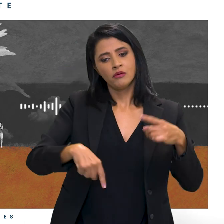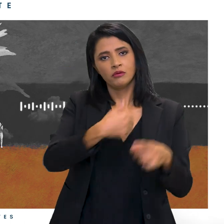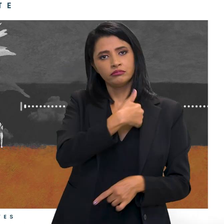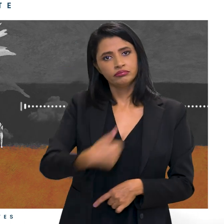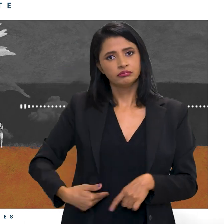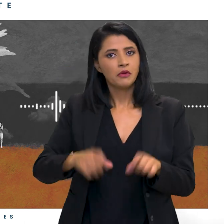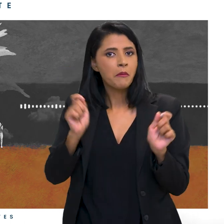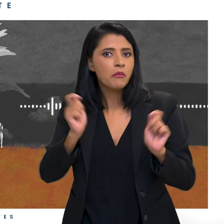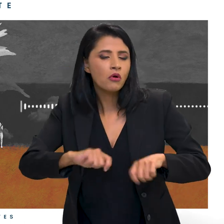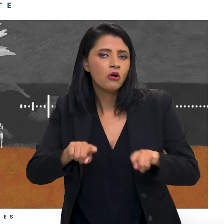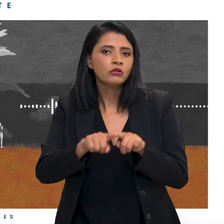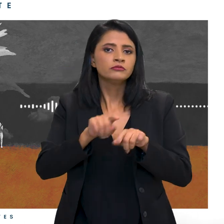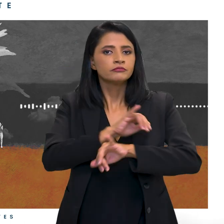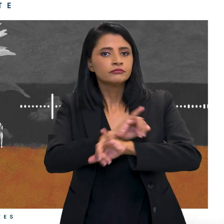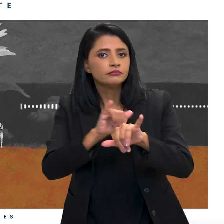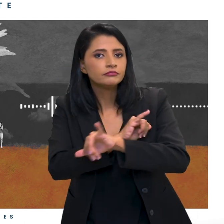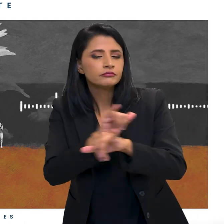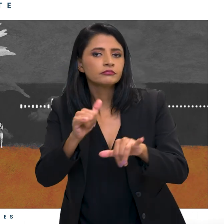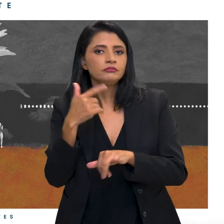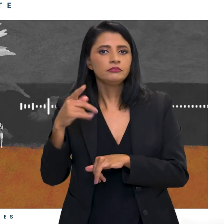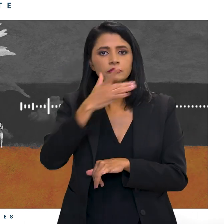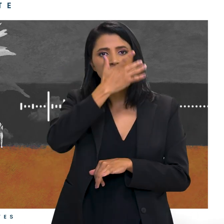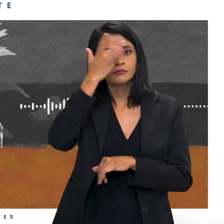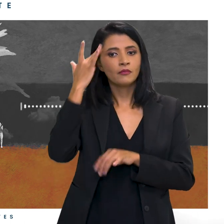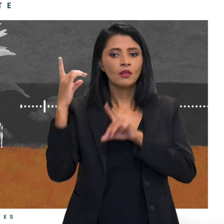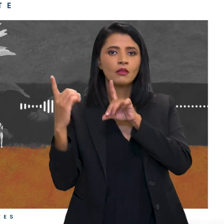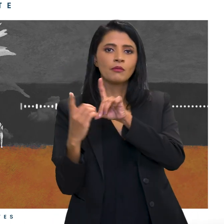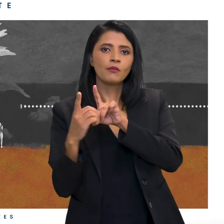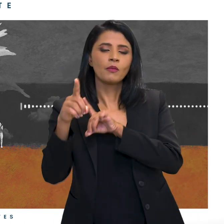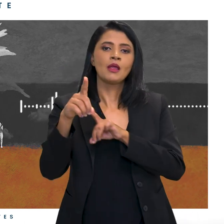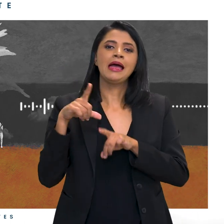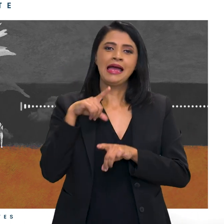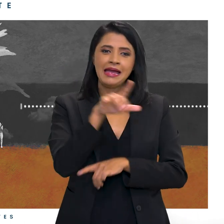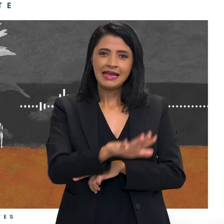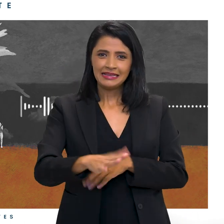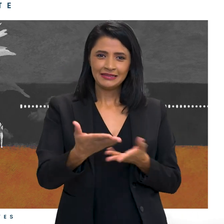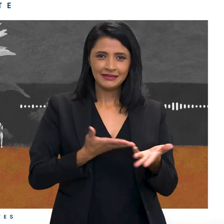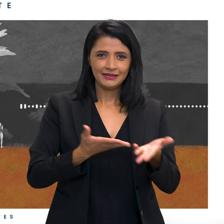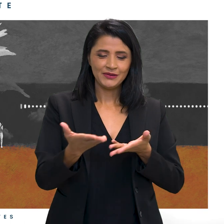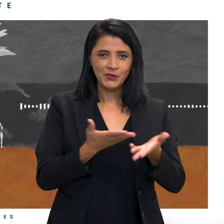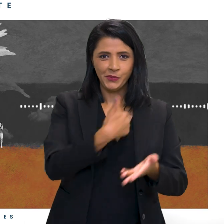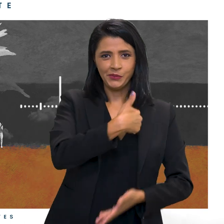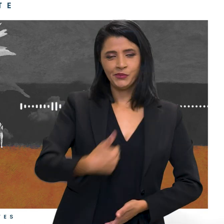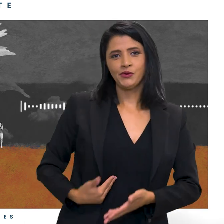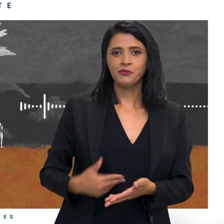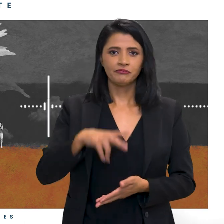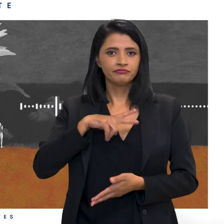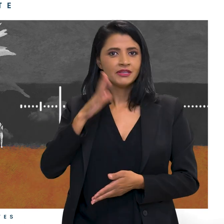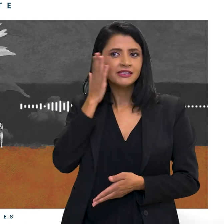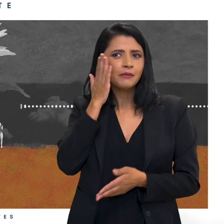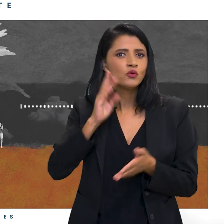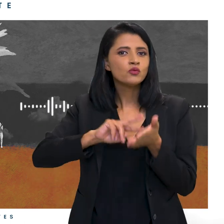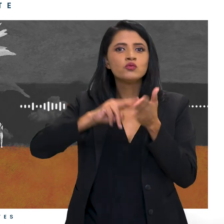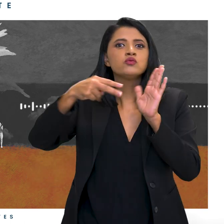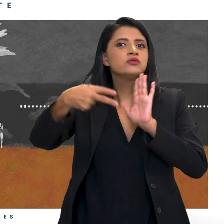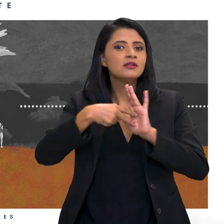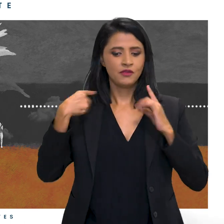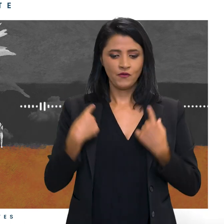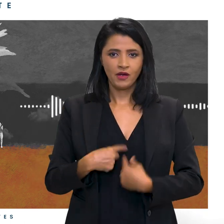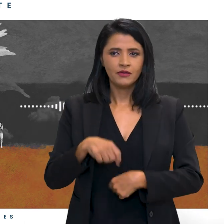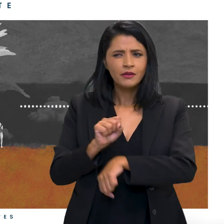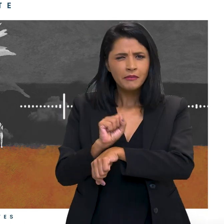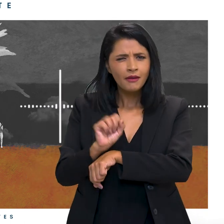políticas públicas. Ele pode, por exemplo, gerar campanhas para que atendentes de serviços públicos e privados saibam o que quer dizer esse